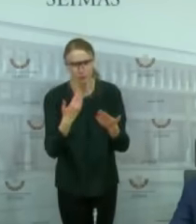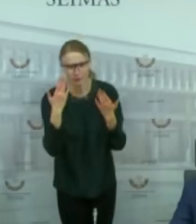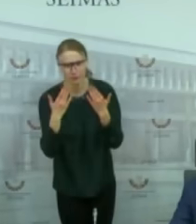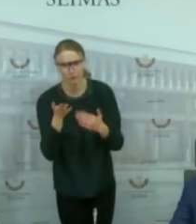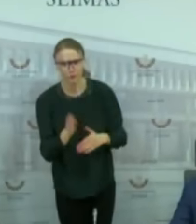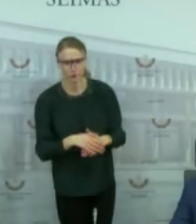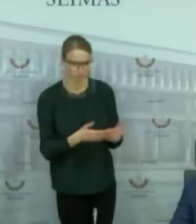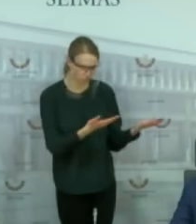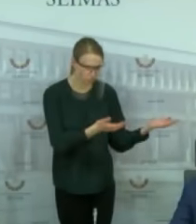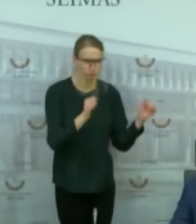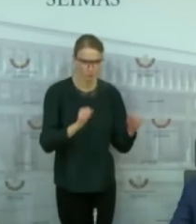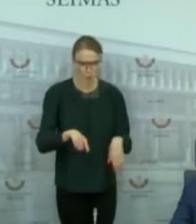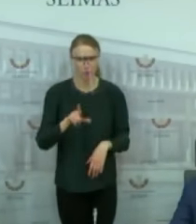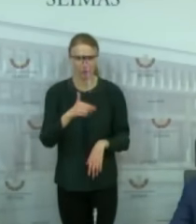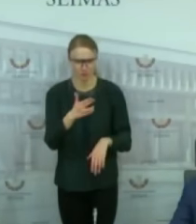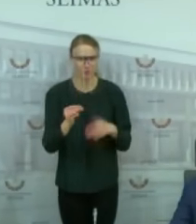Man perskaityti?